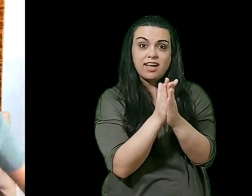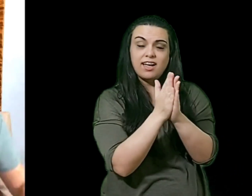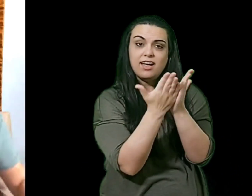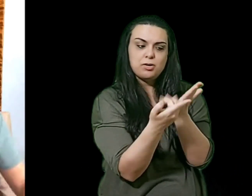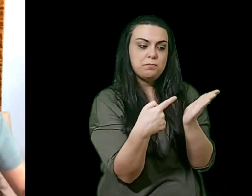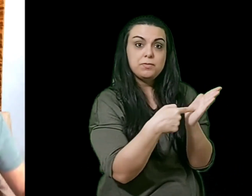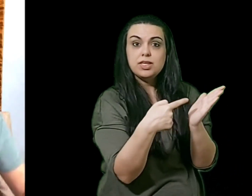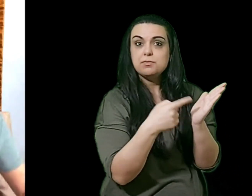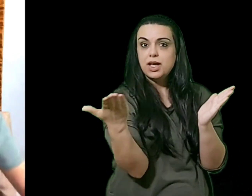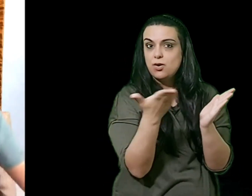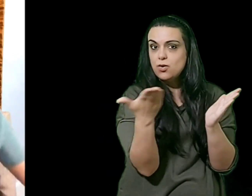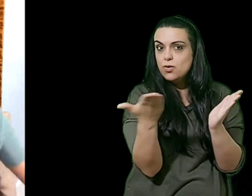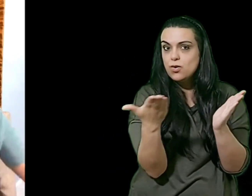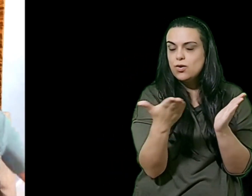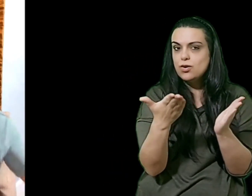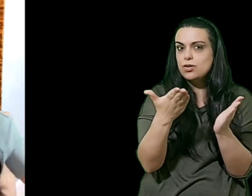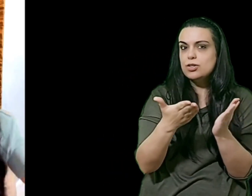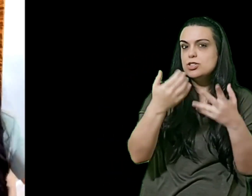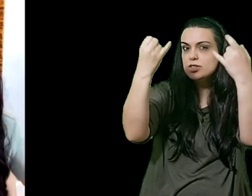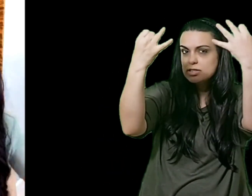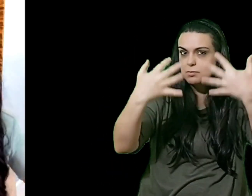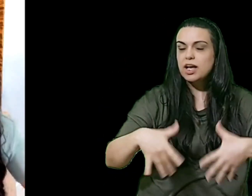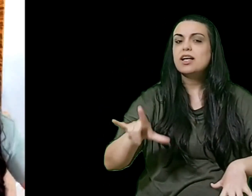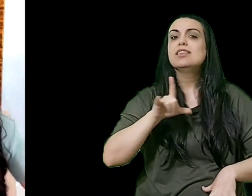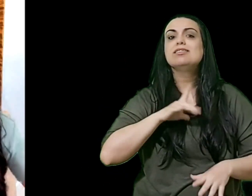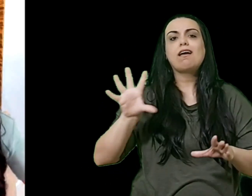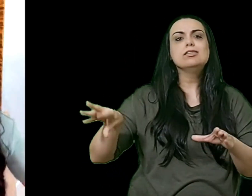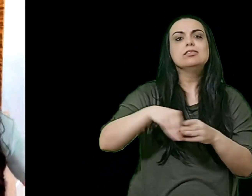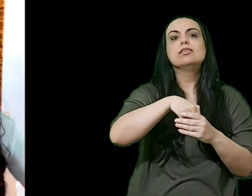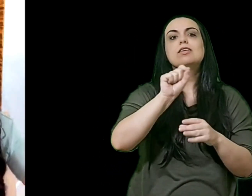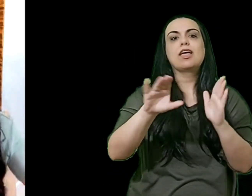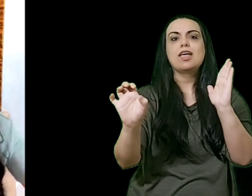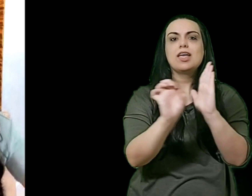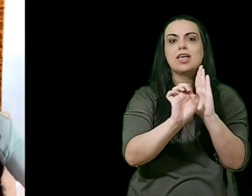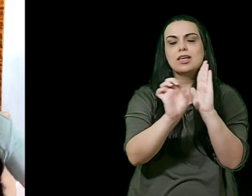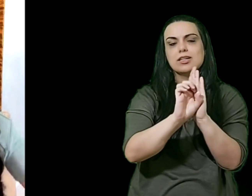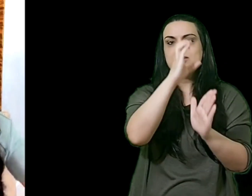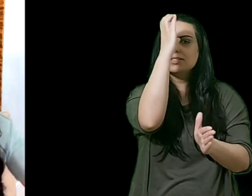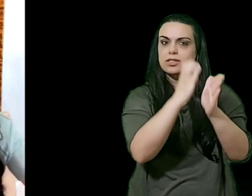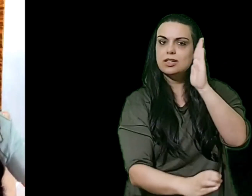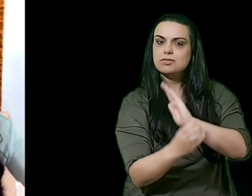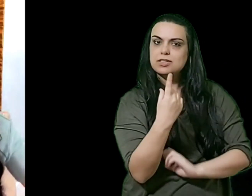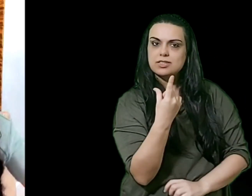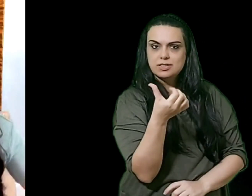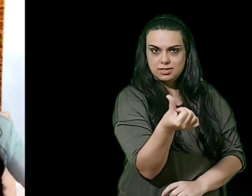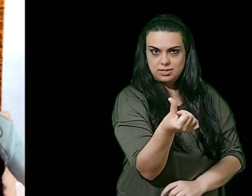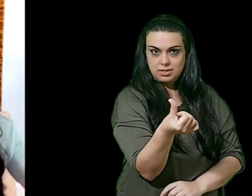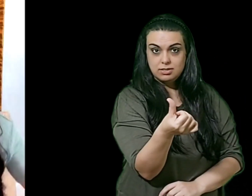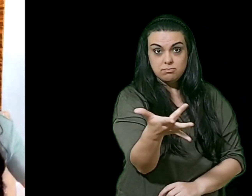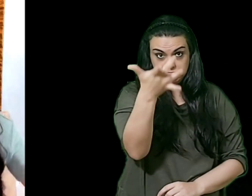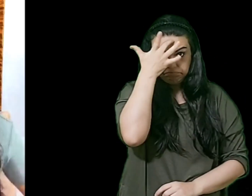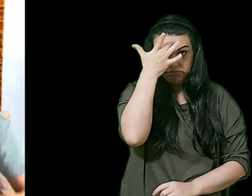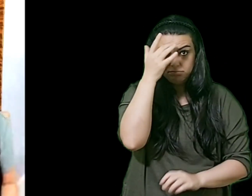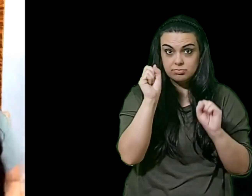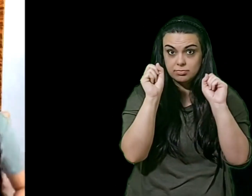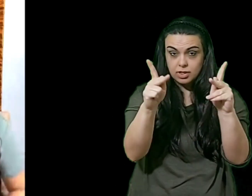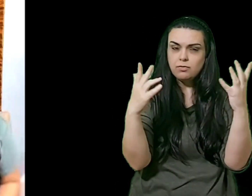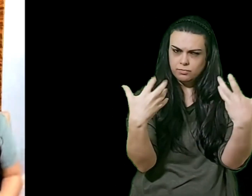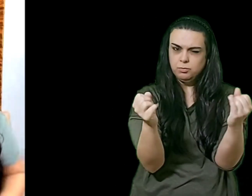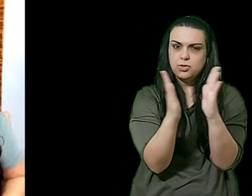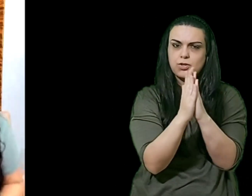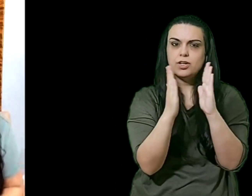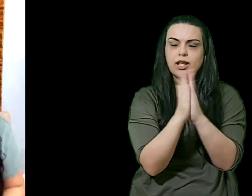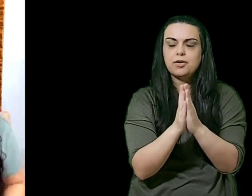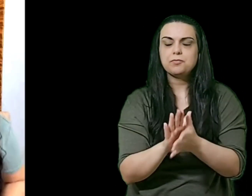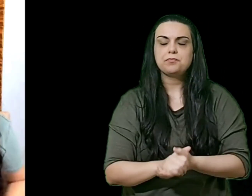Deus, que são os pontos que a gente vai abordar hoje, estão todos eles contidos em Êxodo, capítulo de número 16. Guarda isso aí,